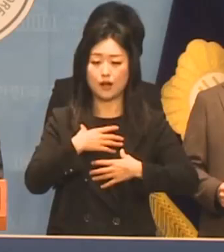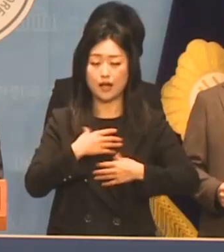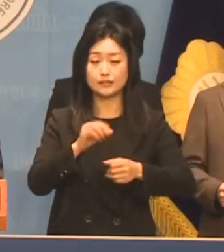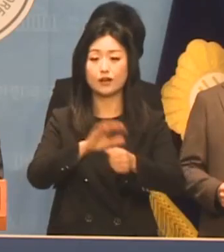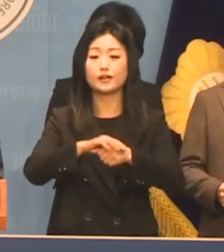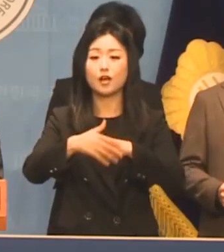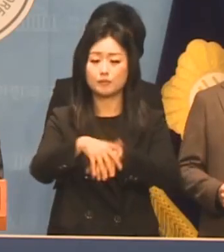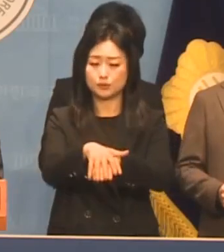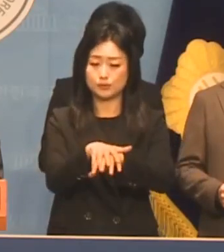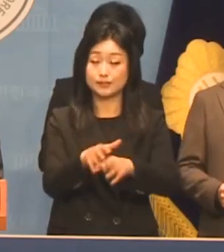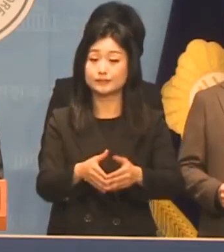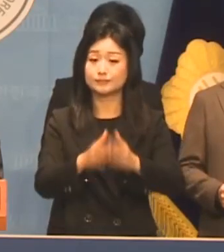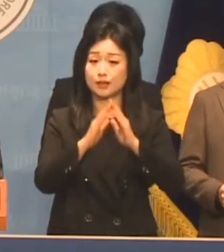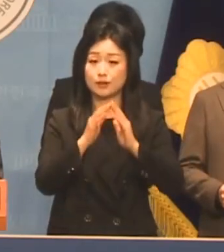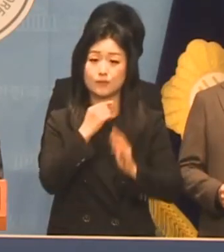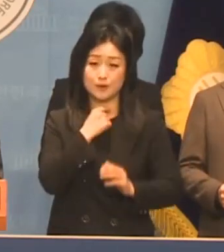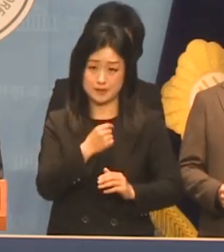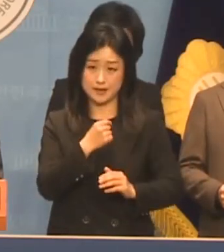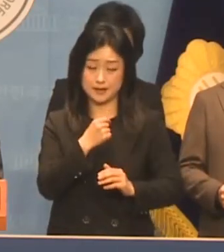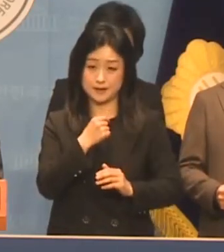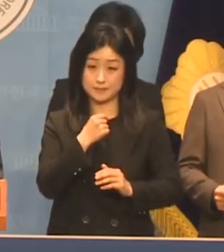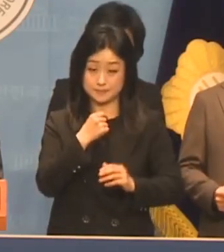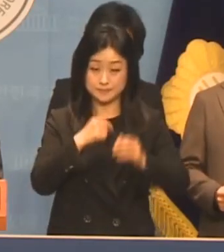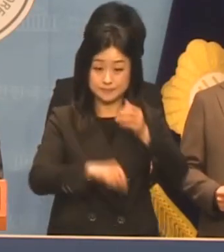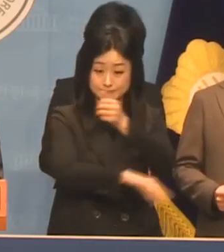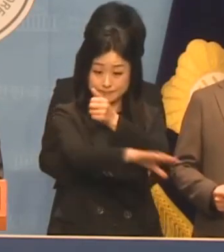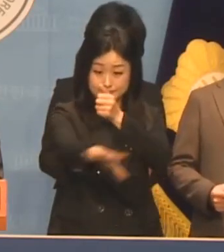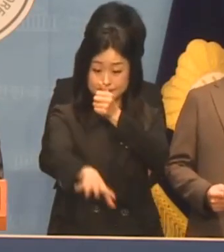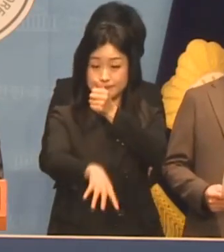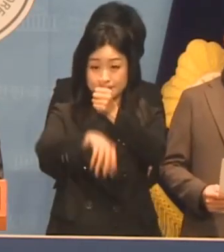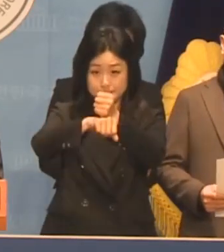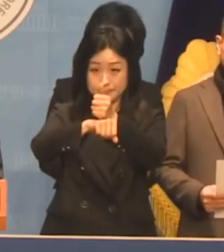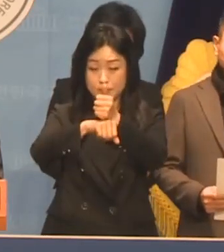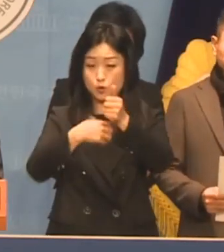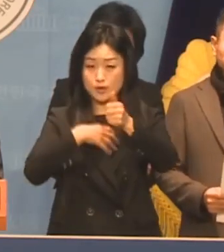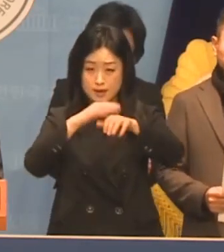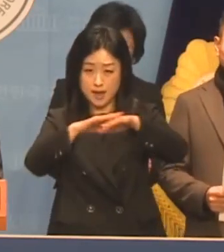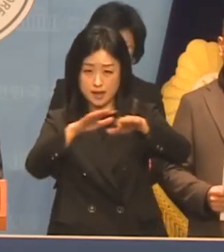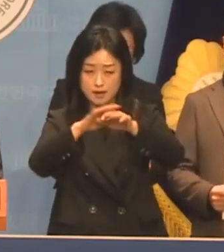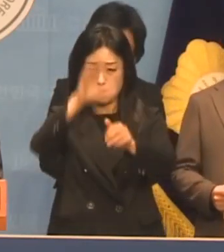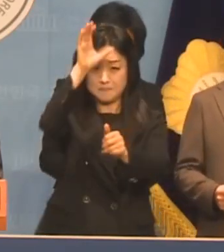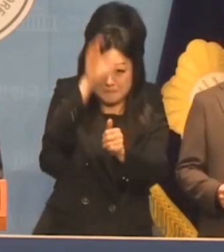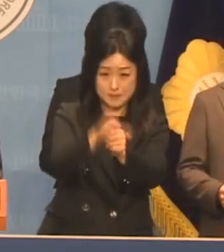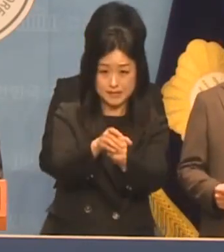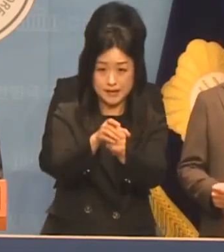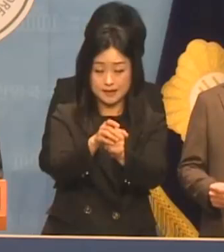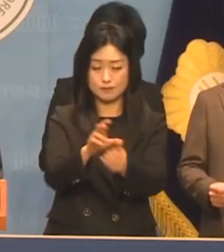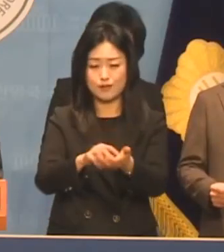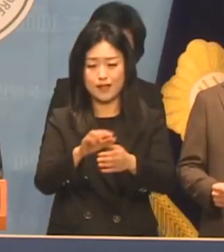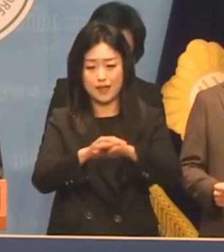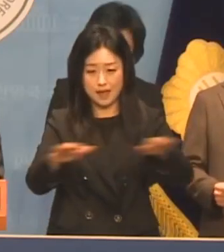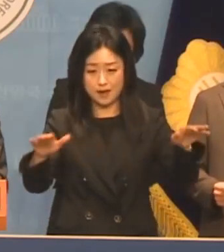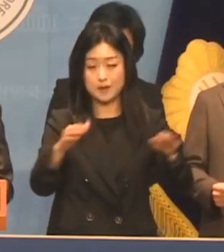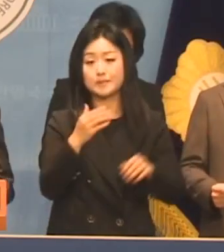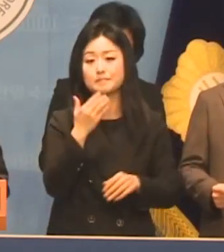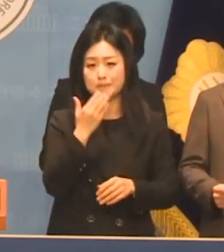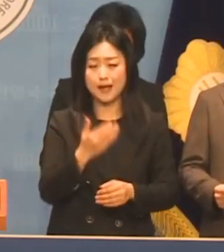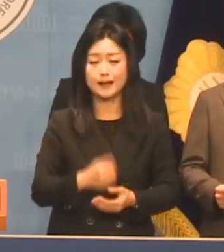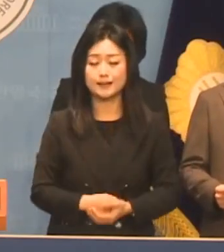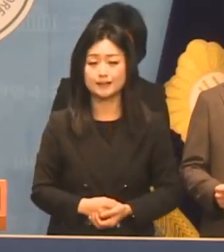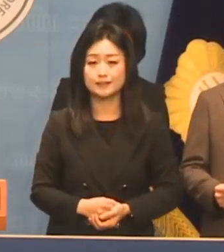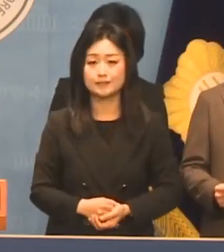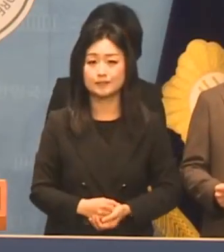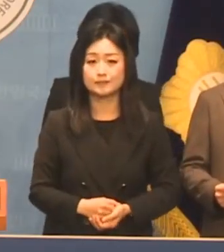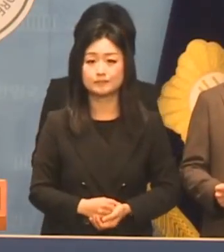국정안정협의체가 경제민생 컨트롤 타워 역할을 하며 위기 극복의 길을 함께 만들어 갑시다.